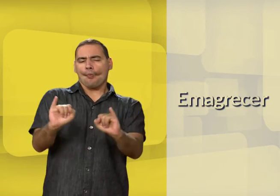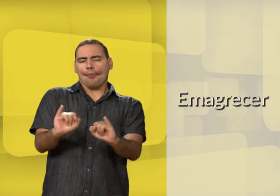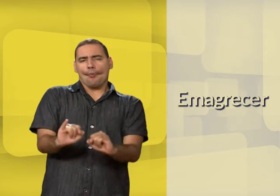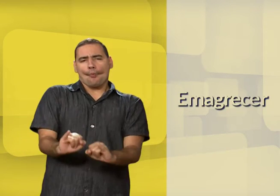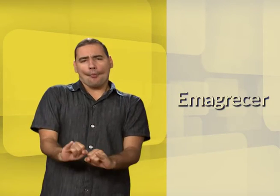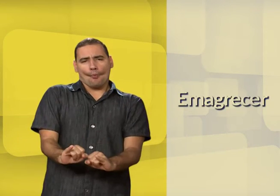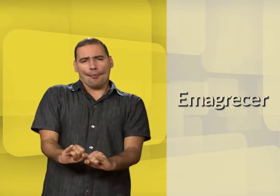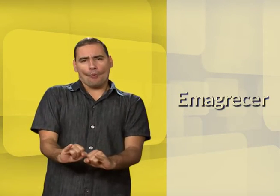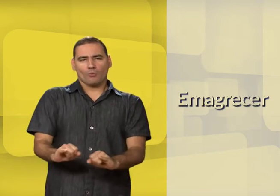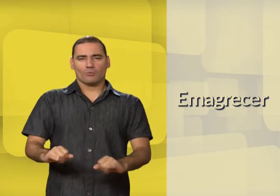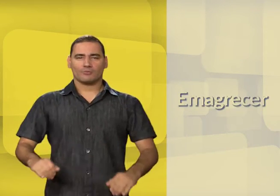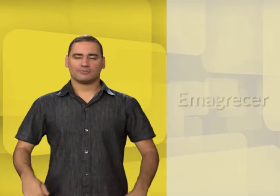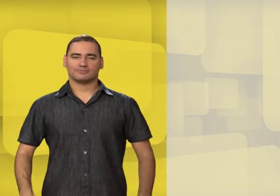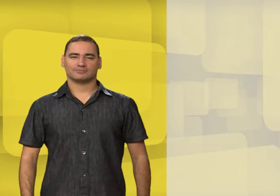Emagrecer.